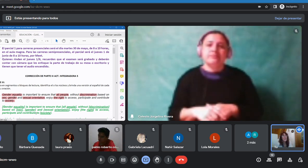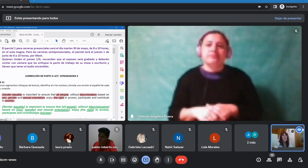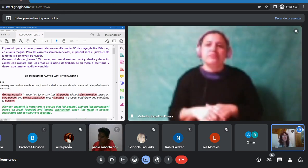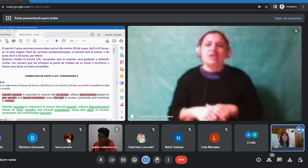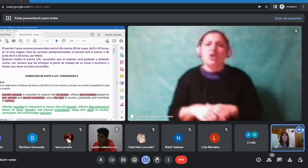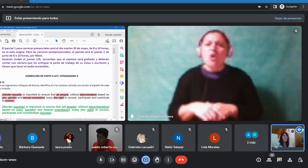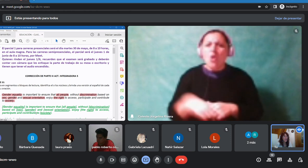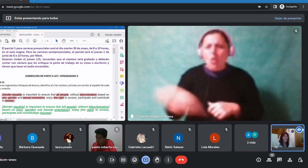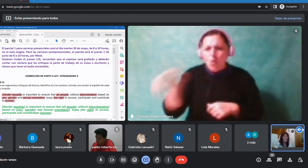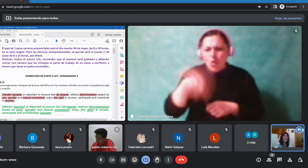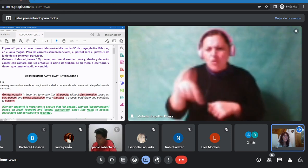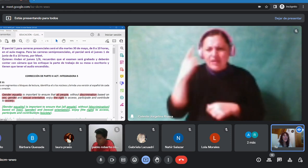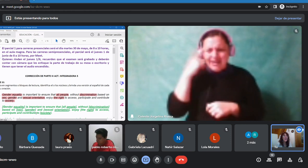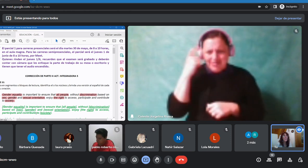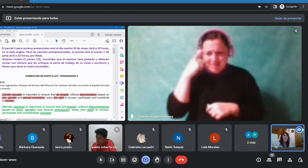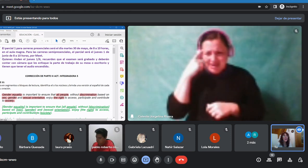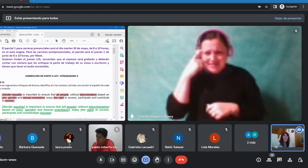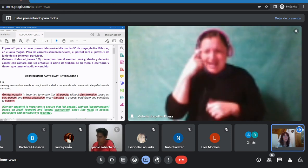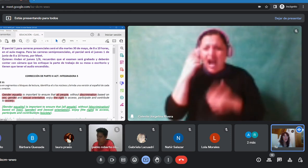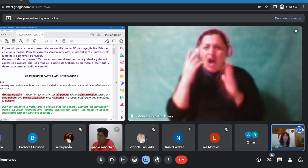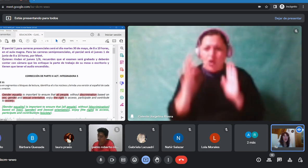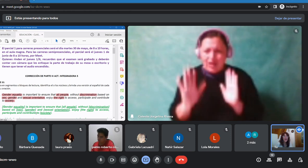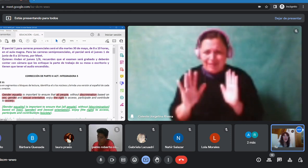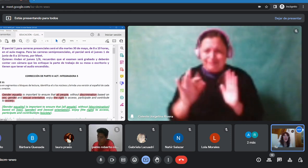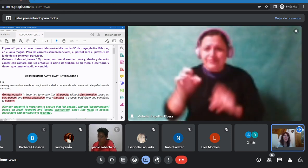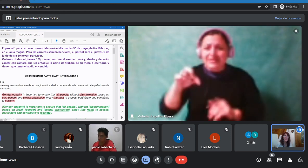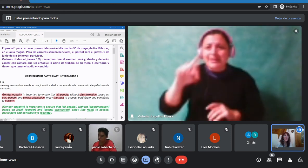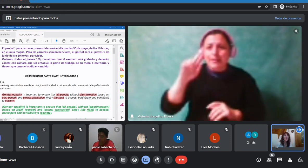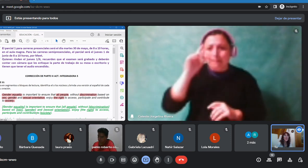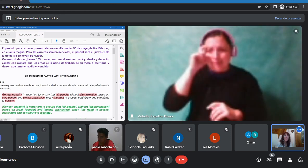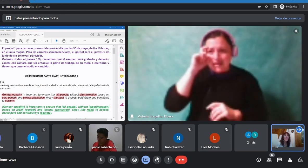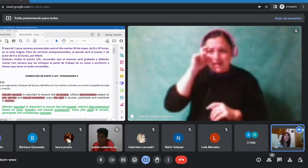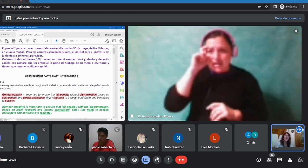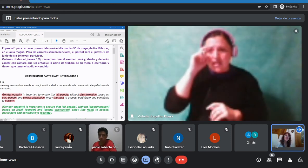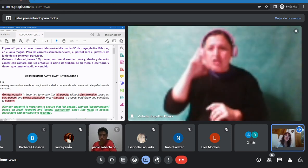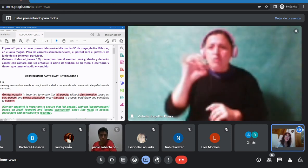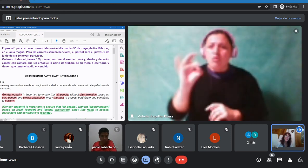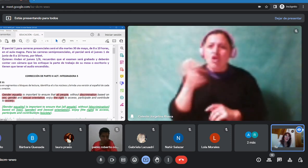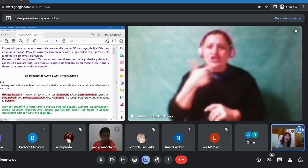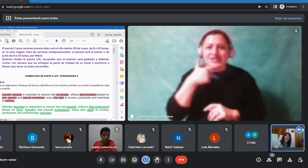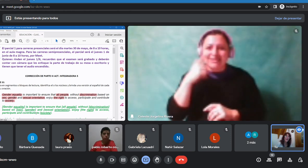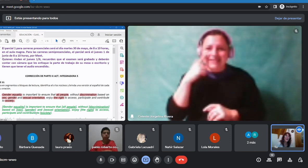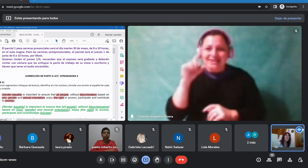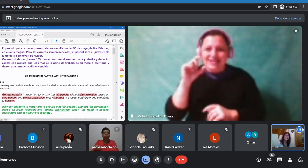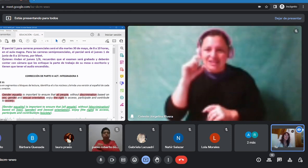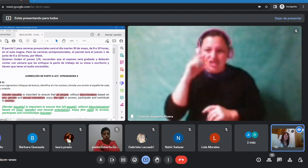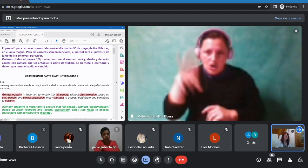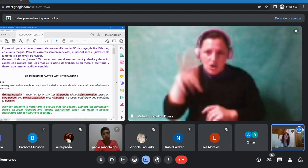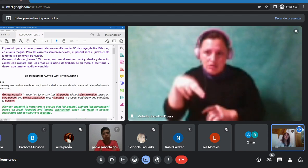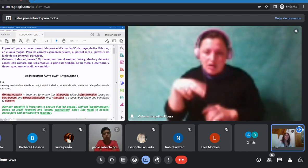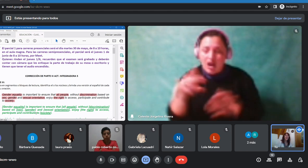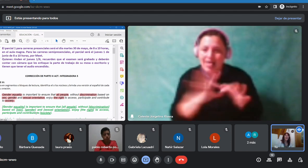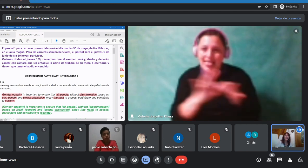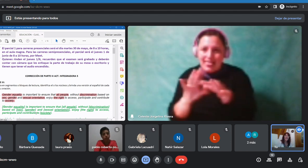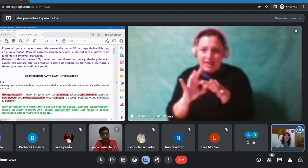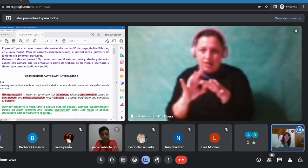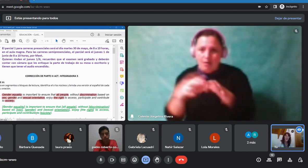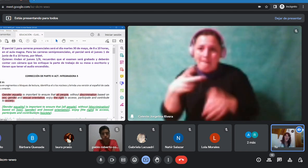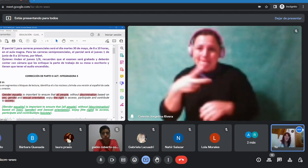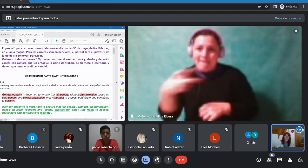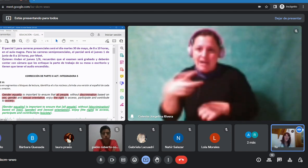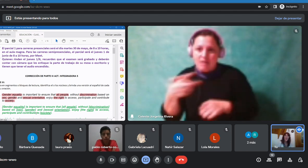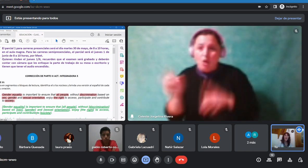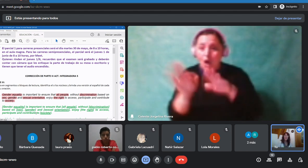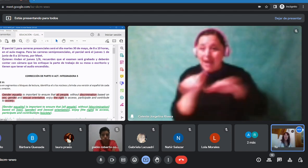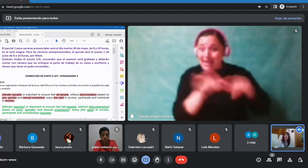una preposición que está ligada a un verbo, no siempre conserva la misma traducción que en castellano,